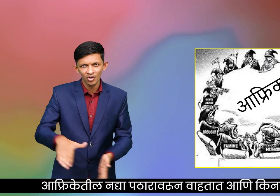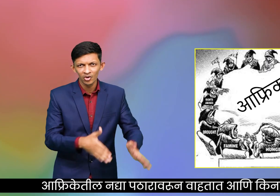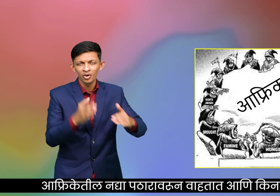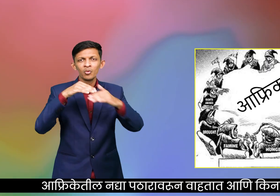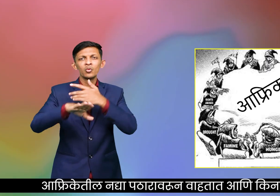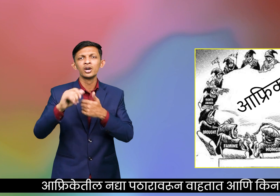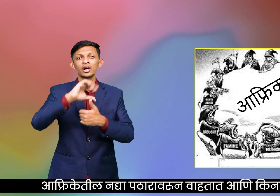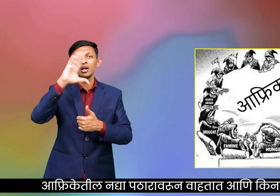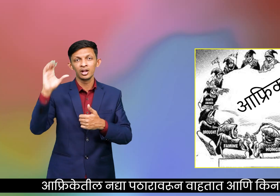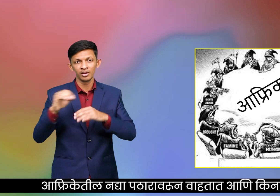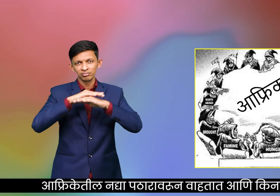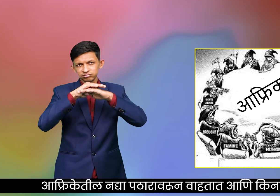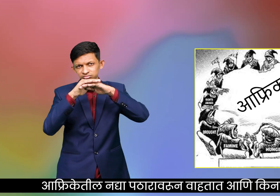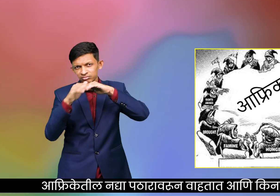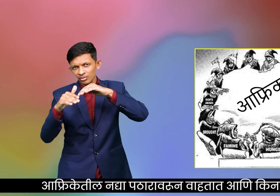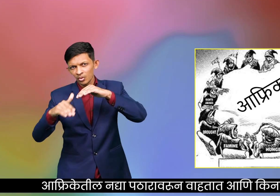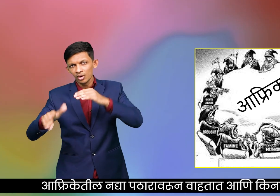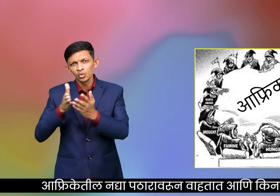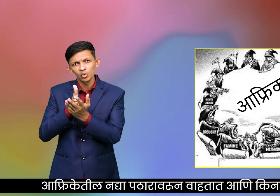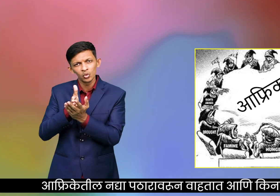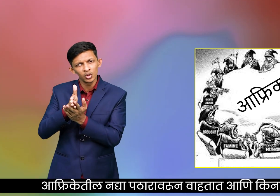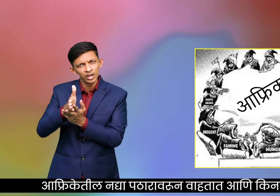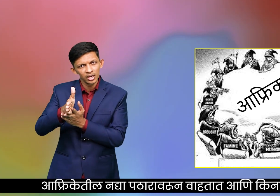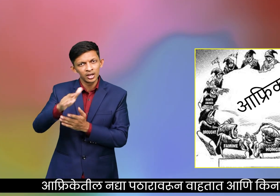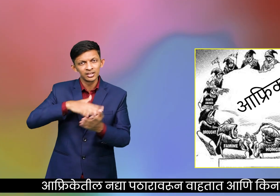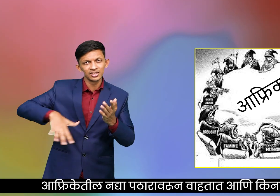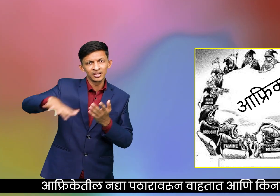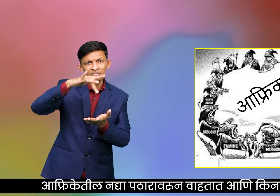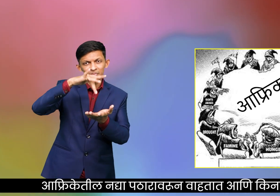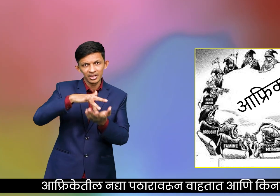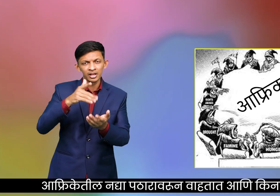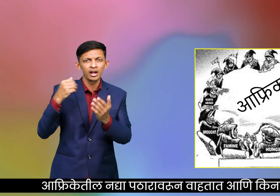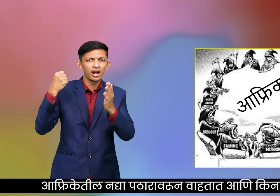आफ्रिकेतील नद्या पठारावरून वाहतात आणि किनाऱ्यावर पोहोचतात.